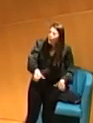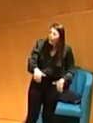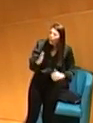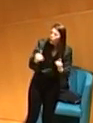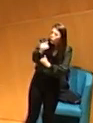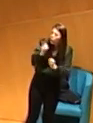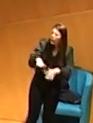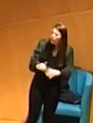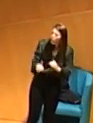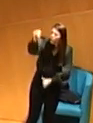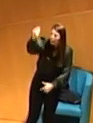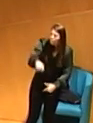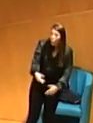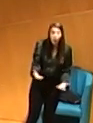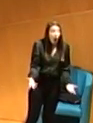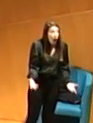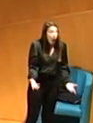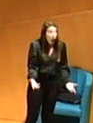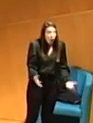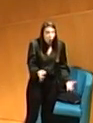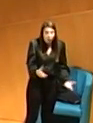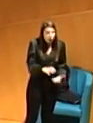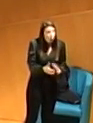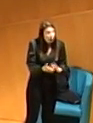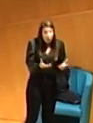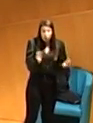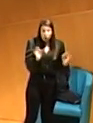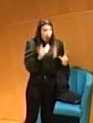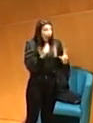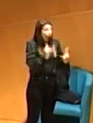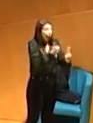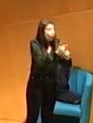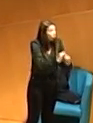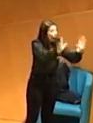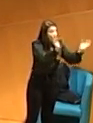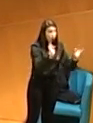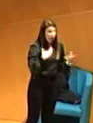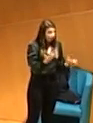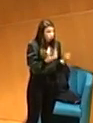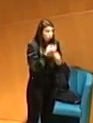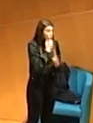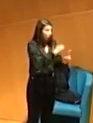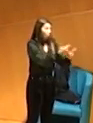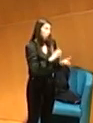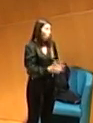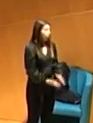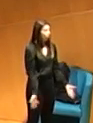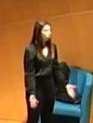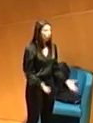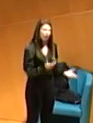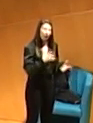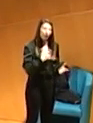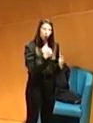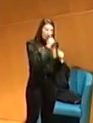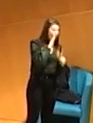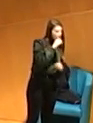grandir. Ouais, c'est compliqué. J'ai pas de réponse, juste, c'est compliqué. Et c'est bien quand on peut en parler ensemble, c'est compliqué.